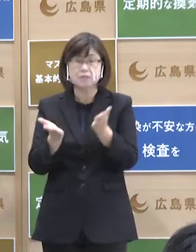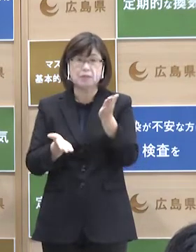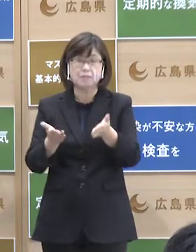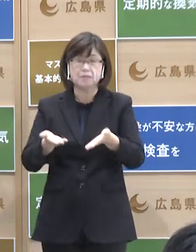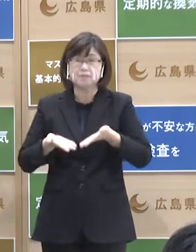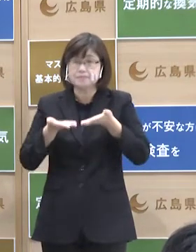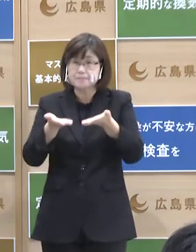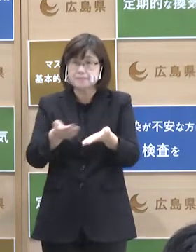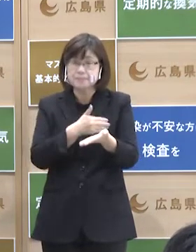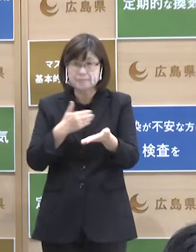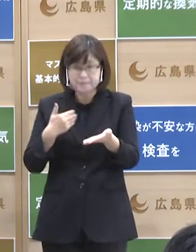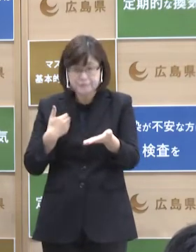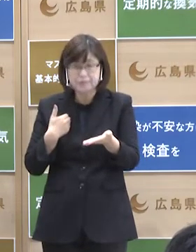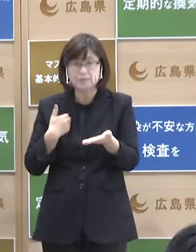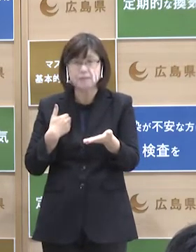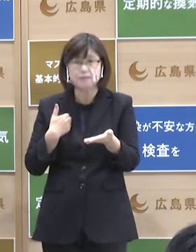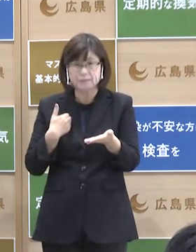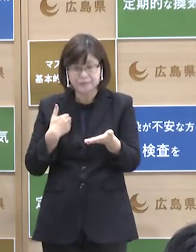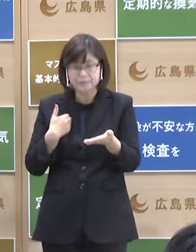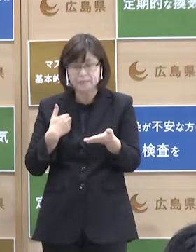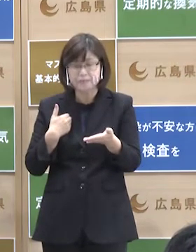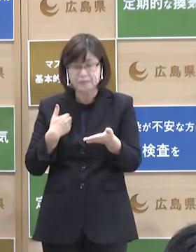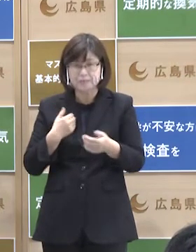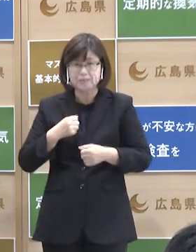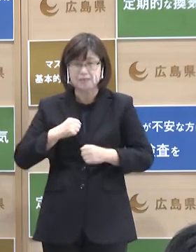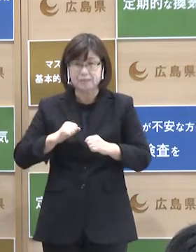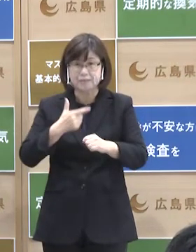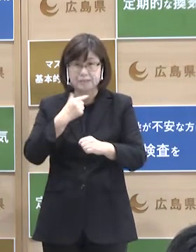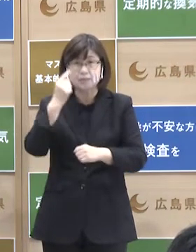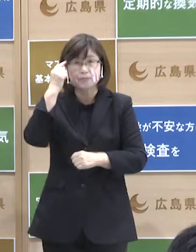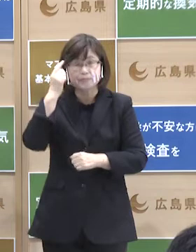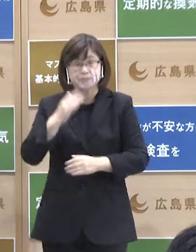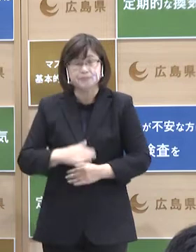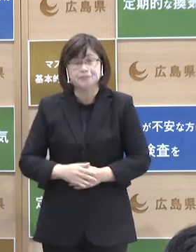くように引き続き対応していきたいと考えております。